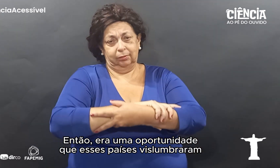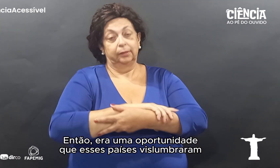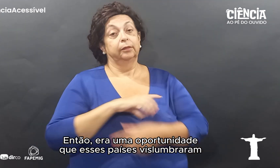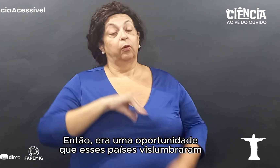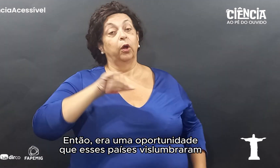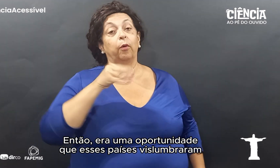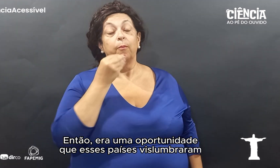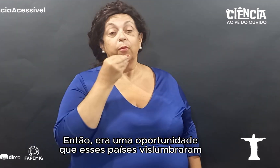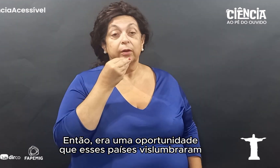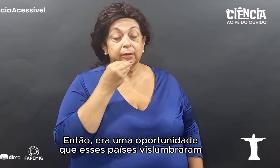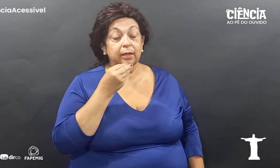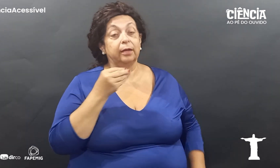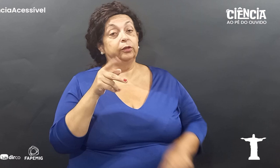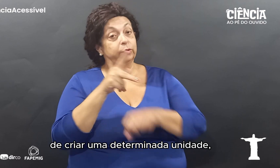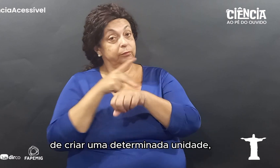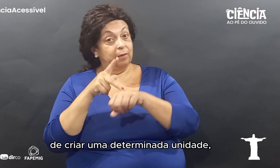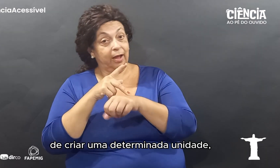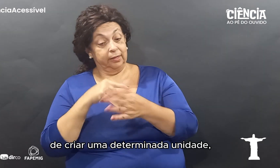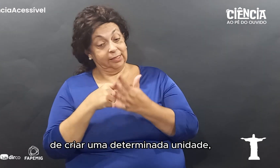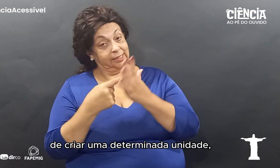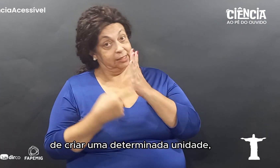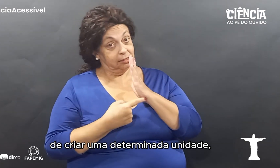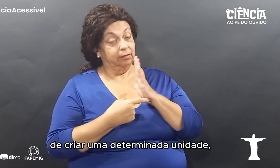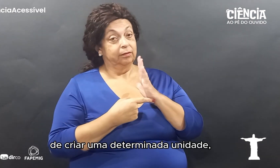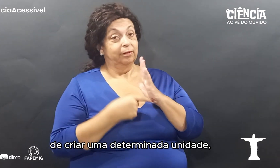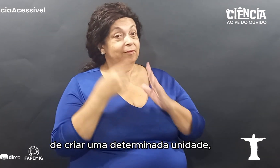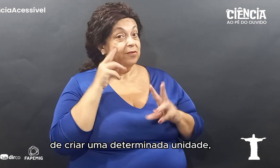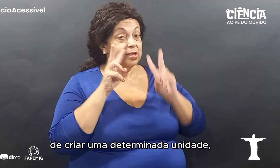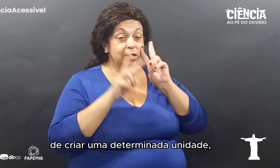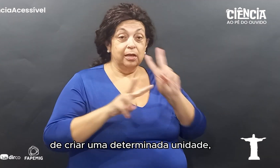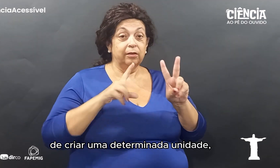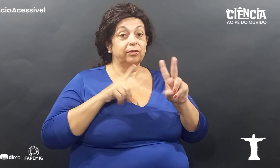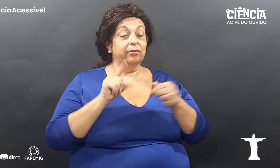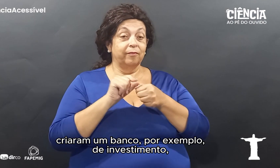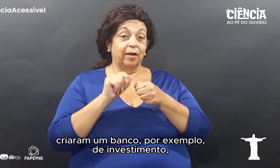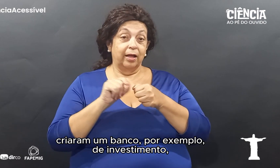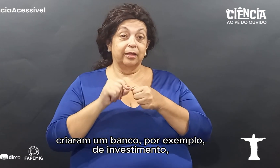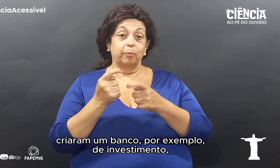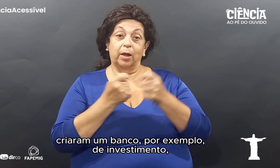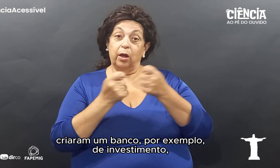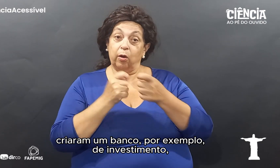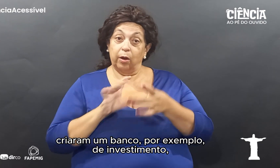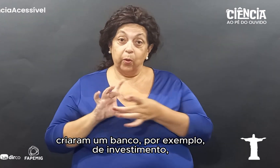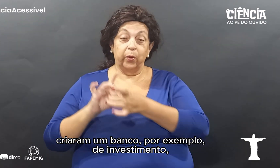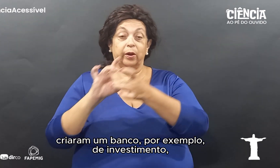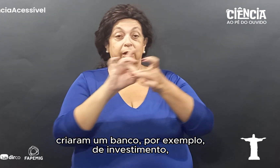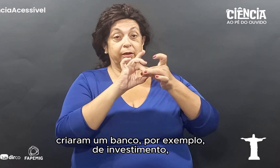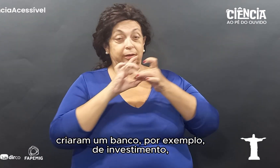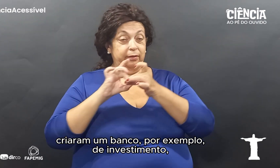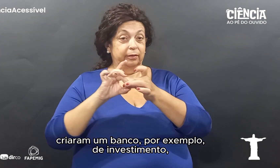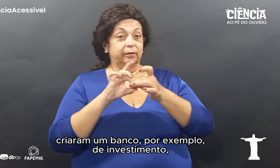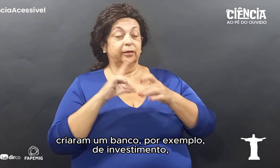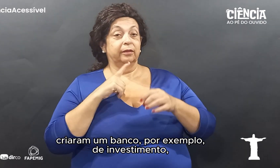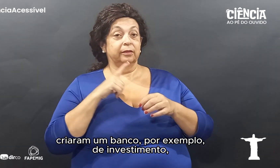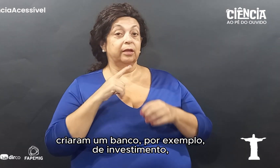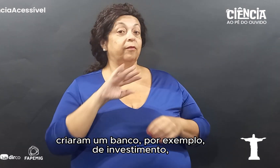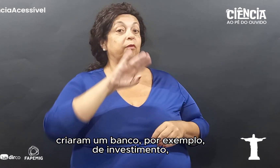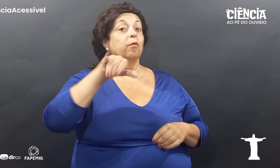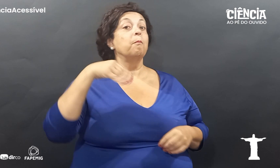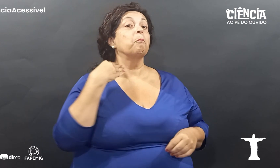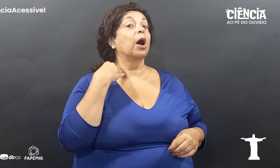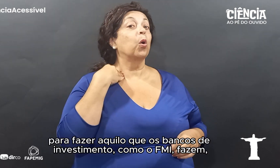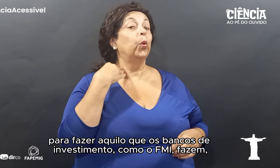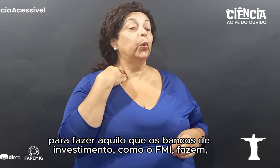que esses países vislumbraram de criar uma determinada unidade, criaram um banco, por exemplo, de